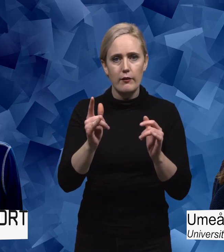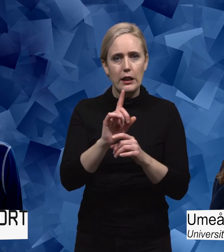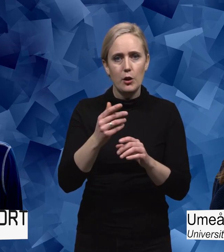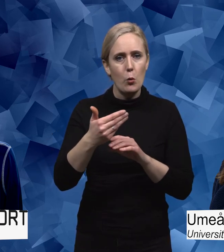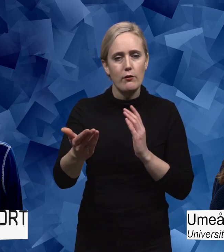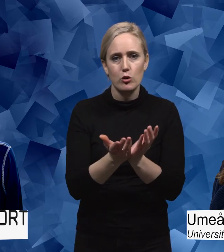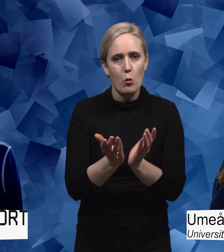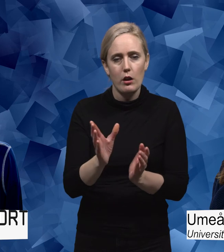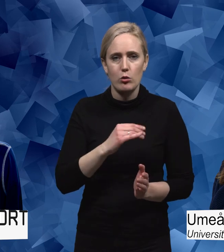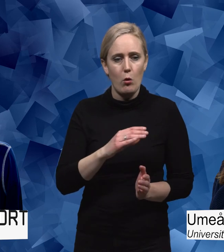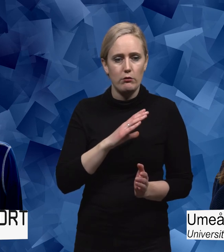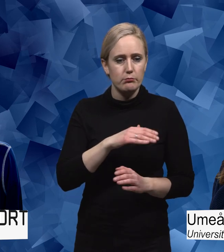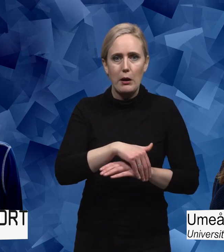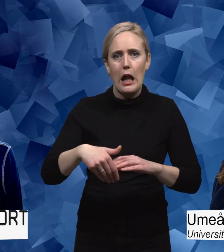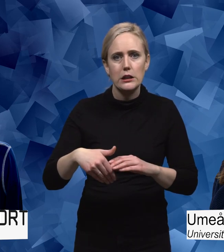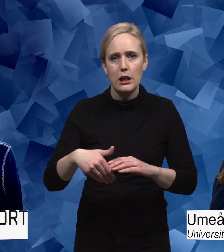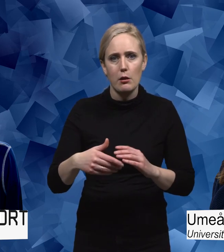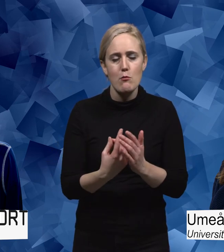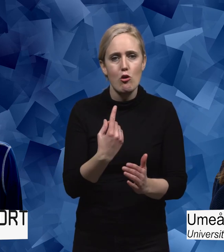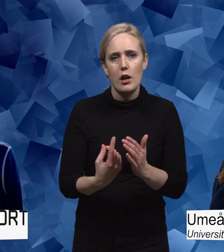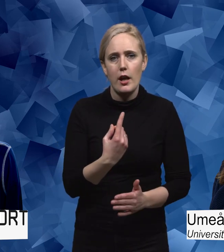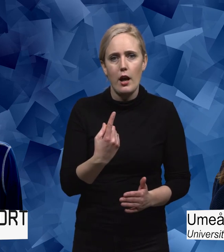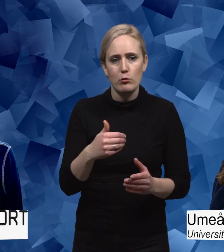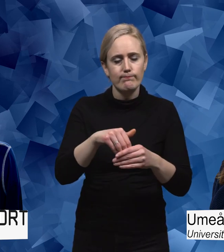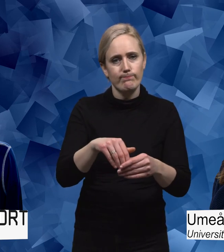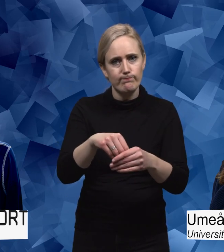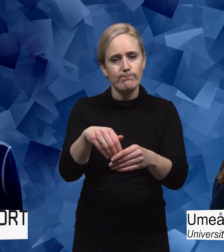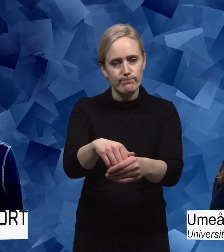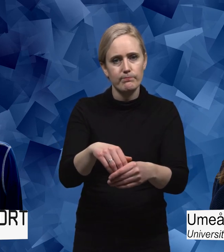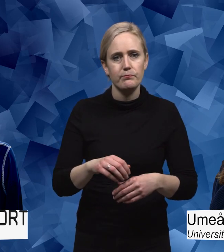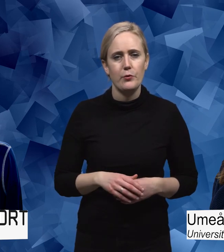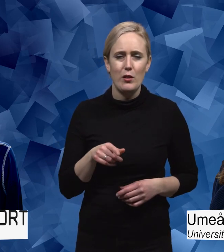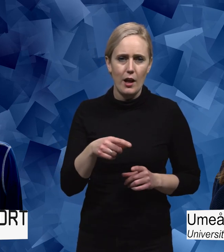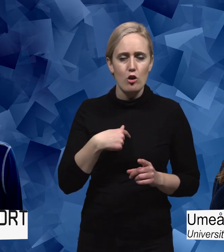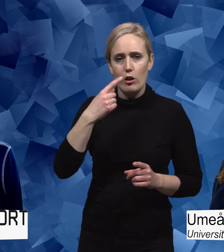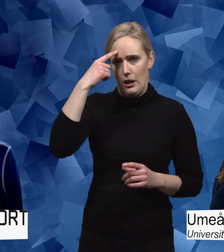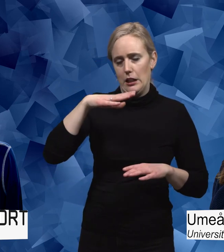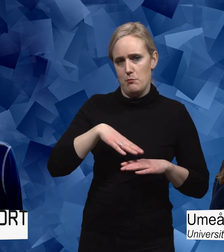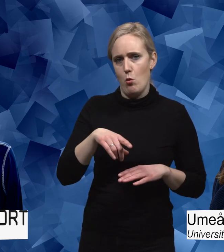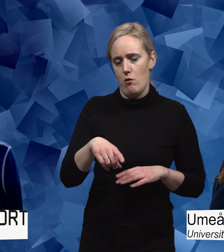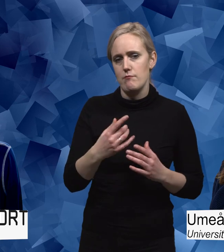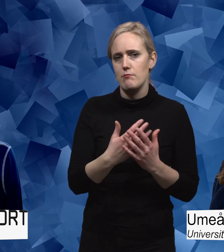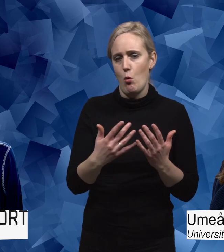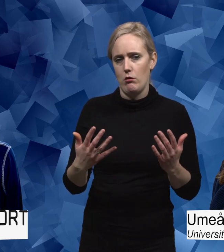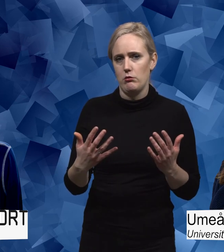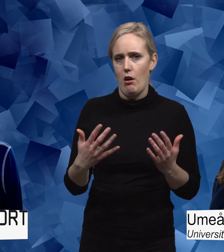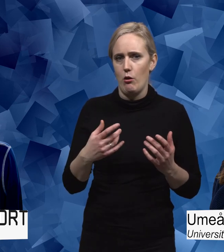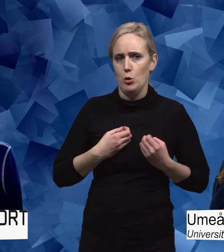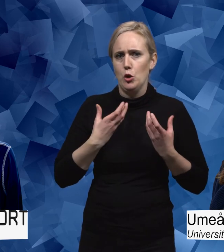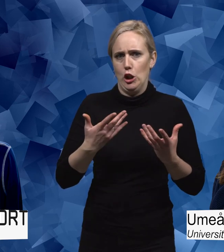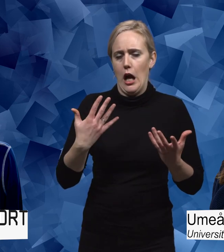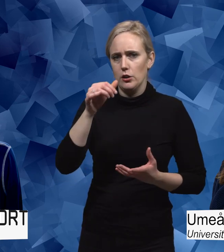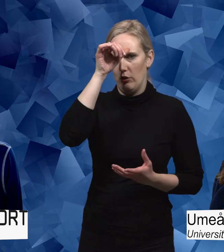att på fritiden också ägna sig åt någon aktivitet. Så att det är väl framförallt det som jag tänkte var eller som för många var en